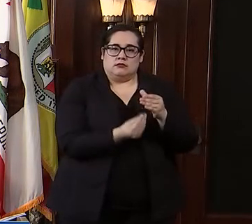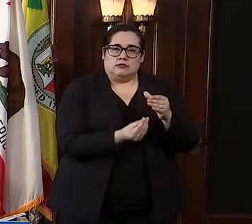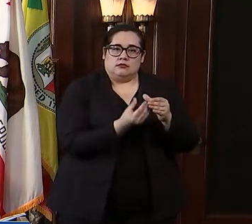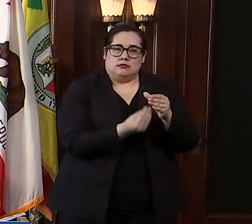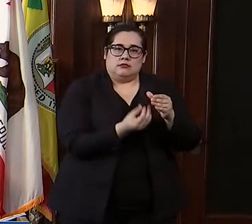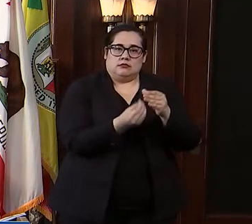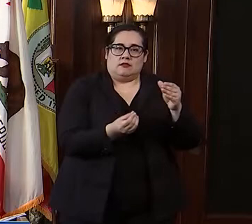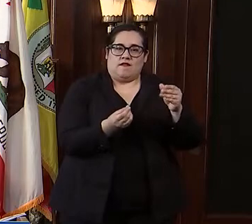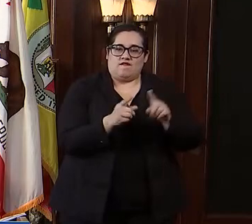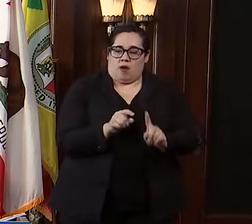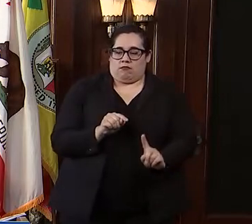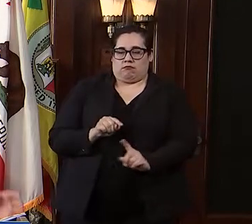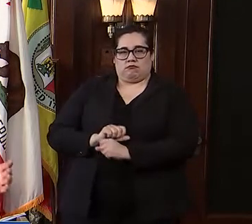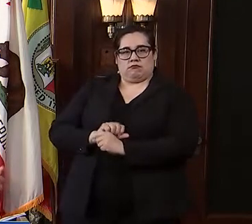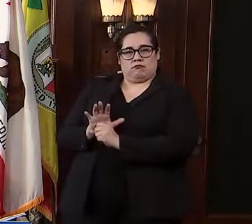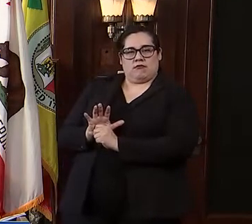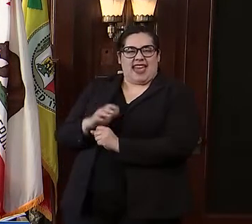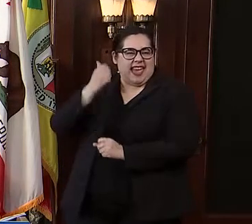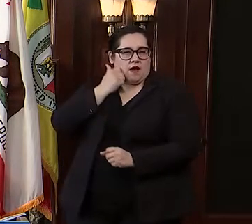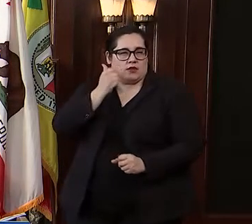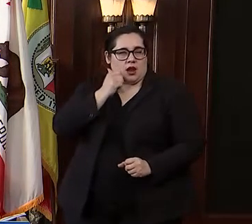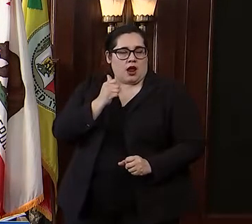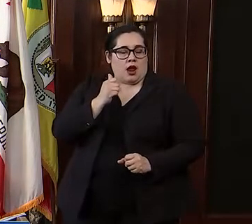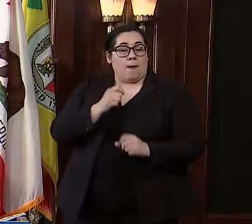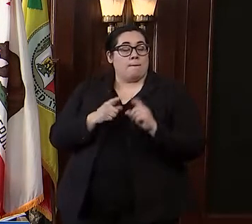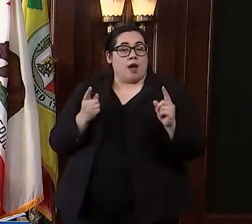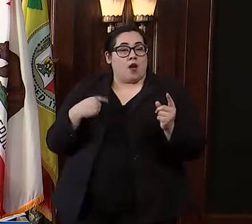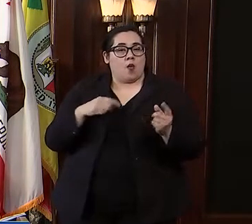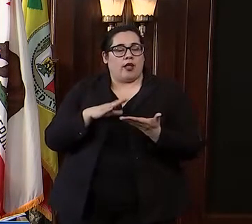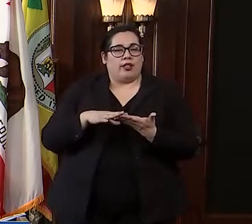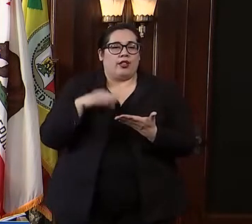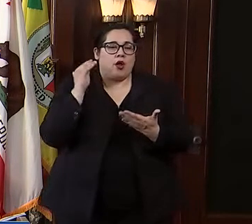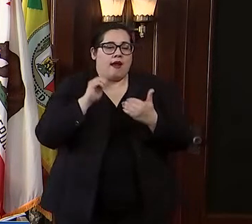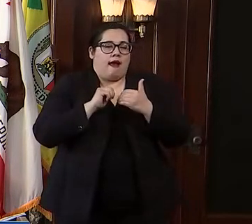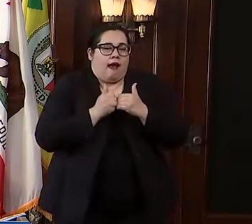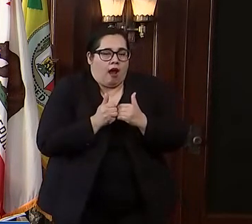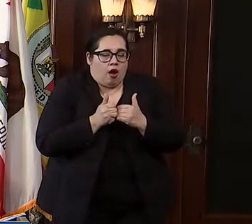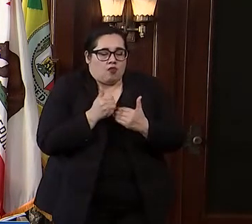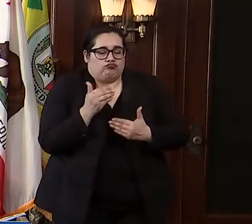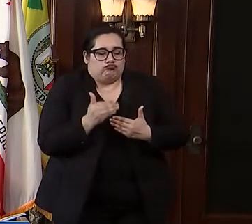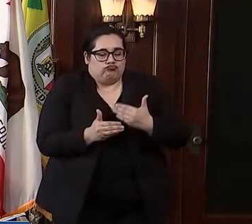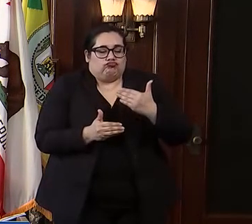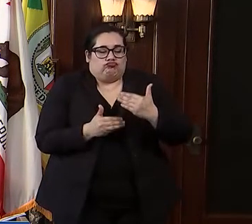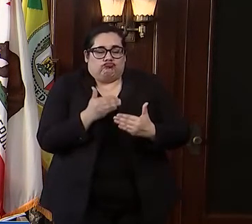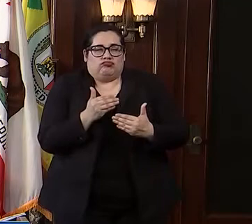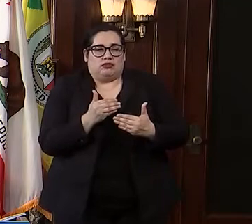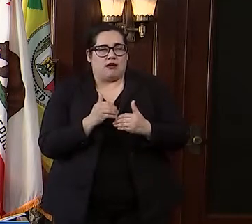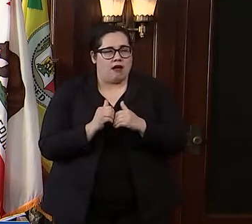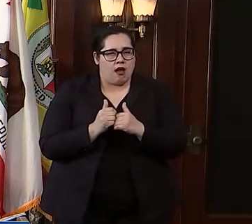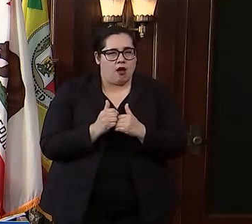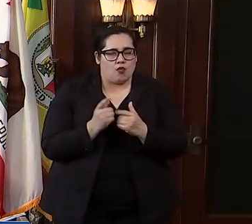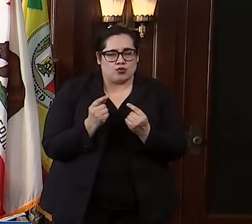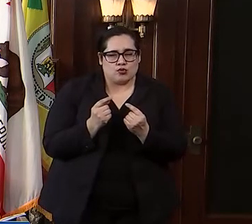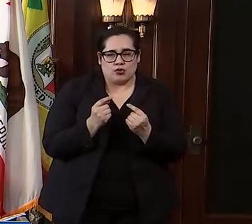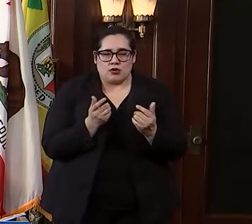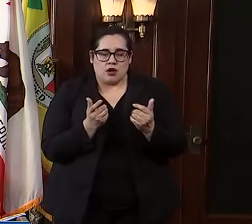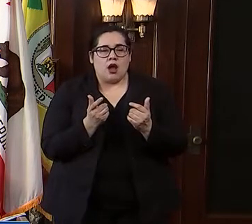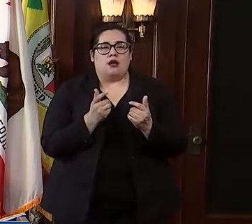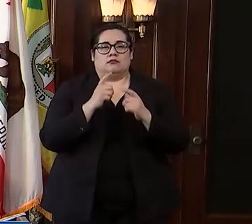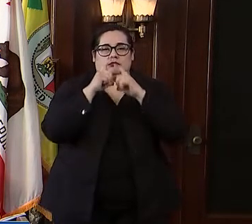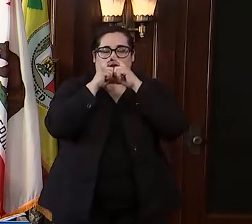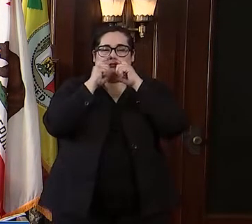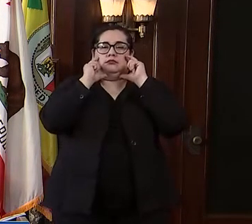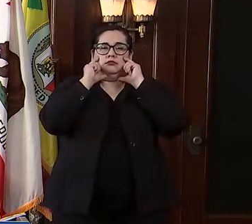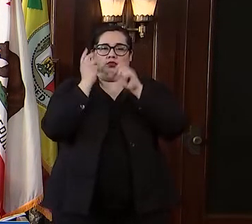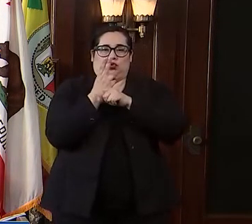virus cada día. Pero estamos aprendiendo cómo vivir con este virus, llevar coberturas faciales, lavarnos